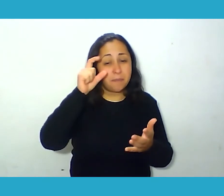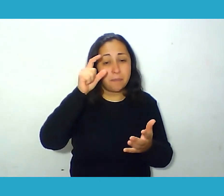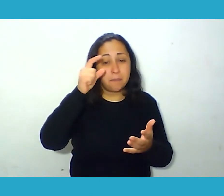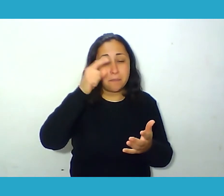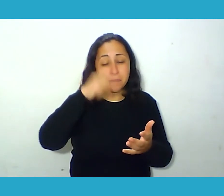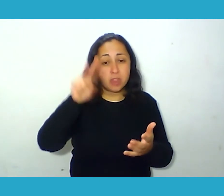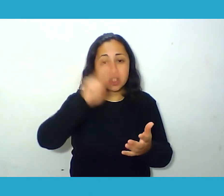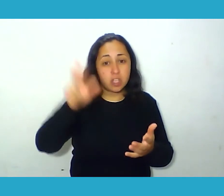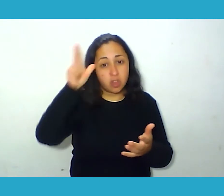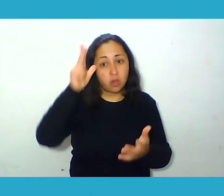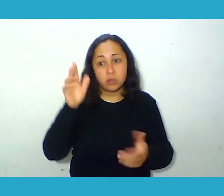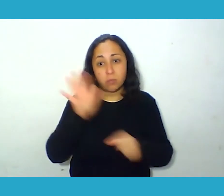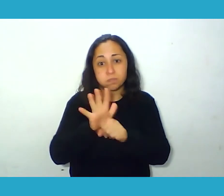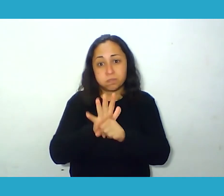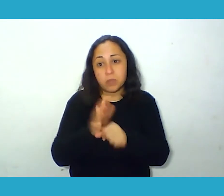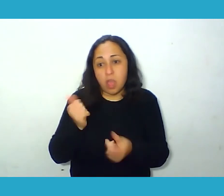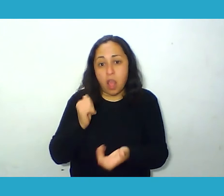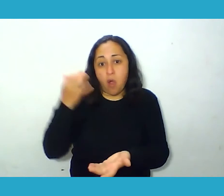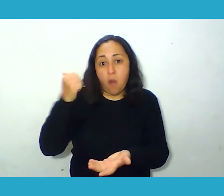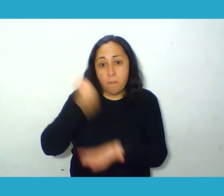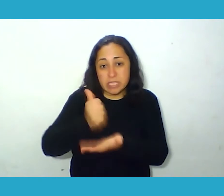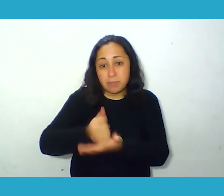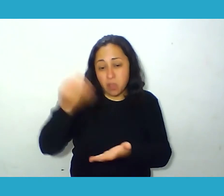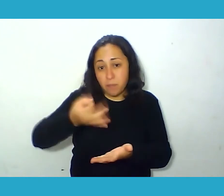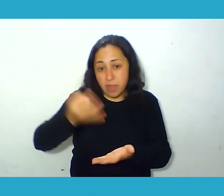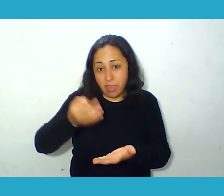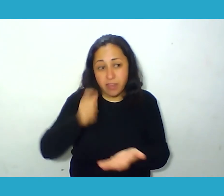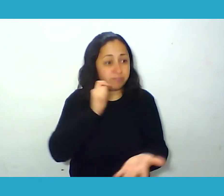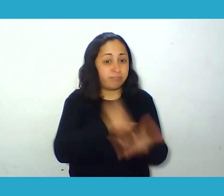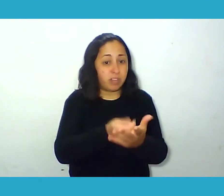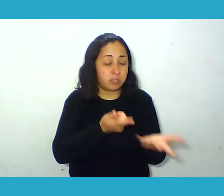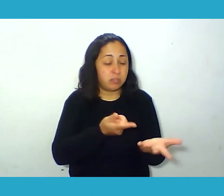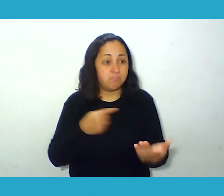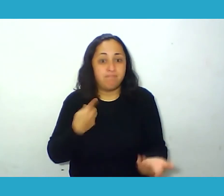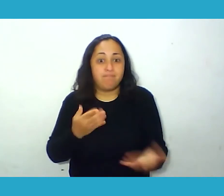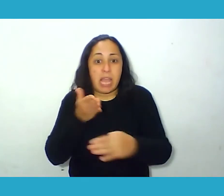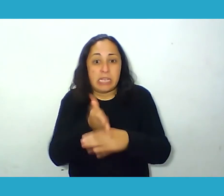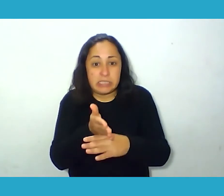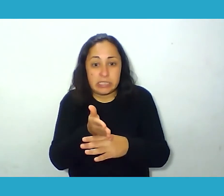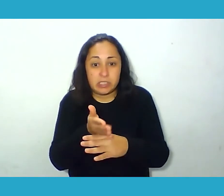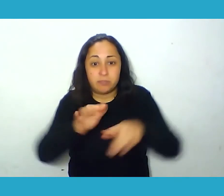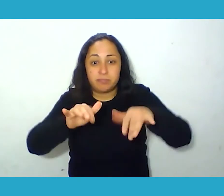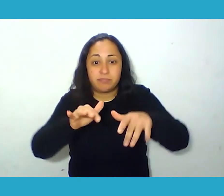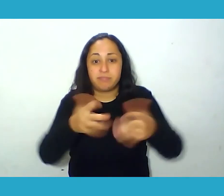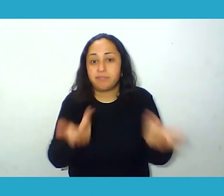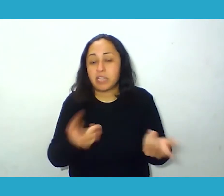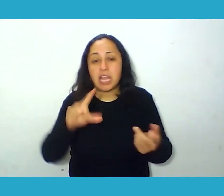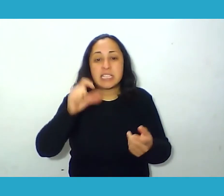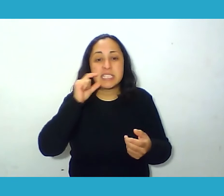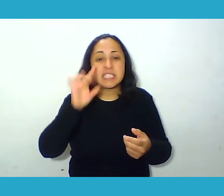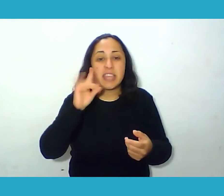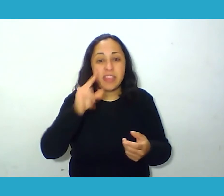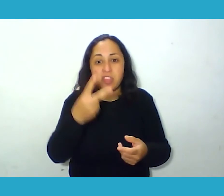que exige una verdadera participación en audiencia pública. Se impidió ello, primero, por no tener acceso a las herramientas informáticas y